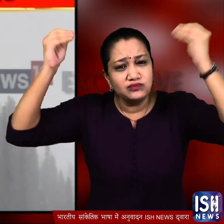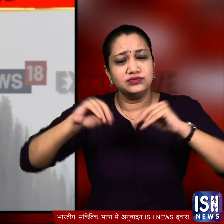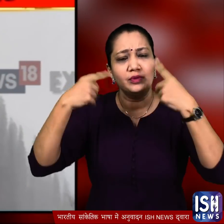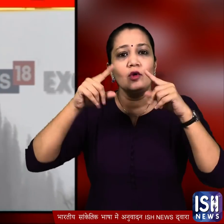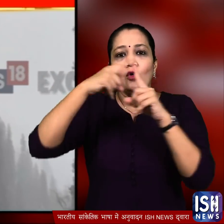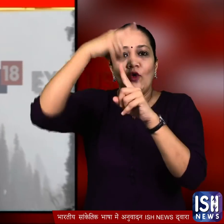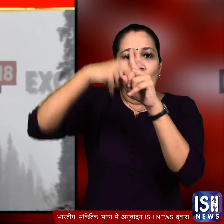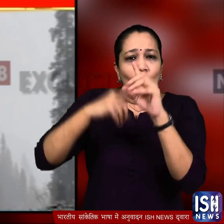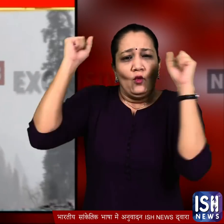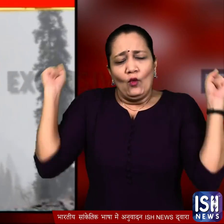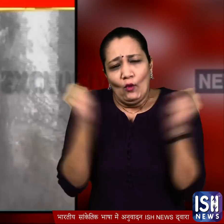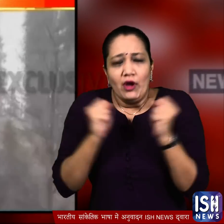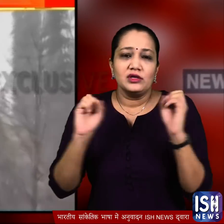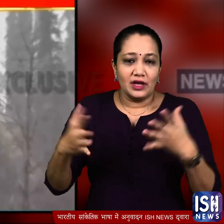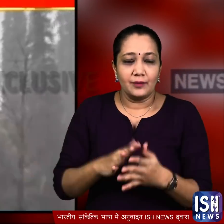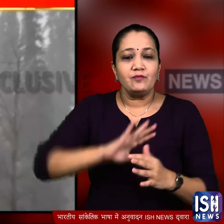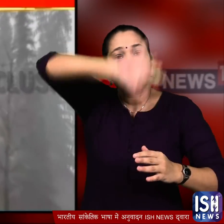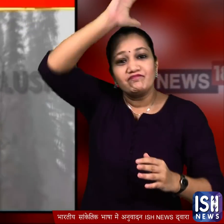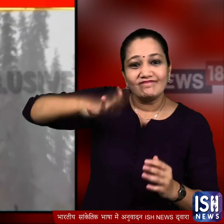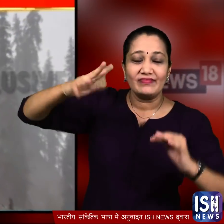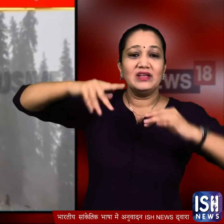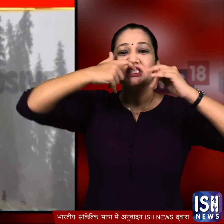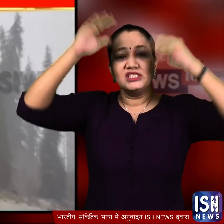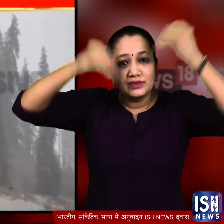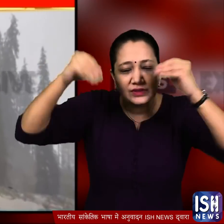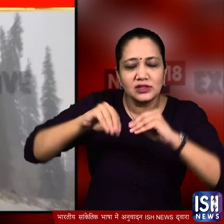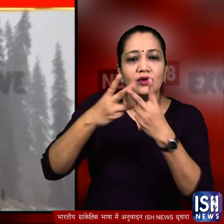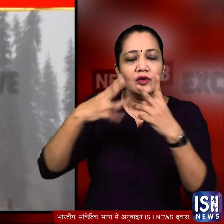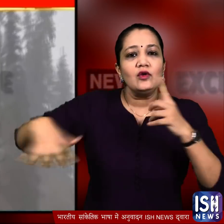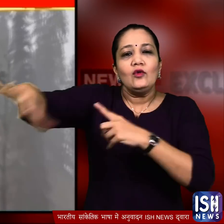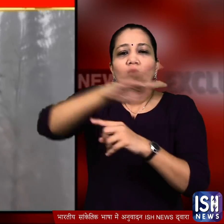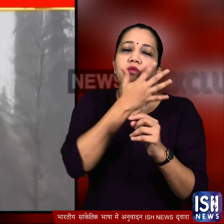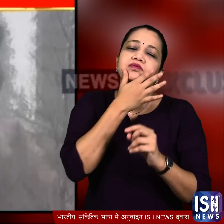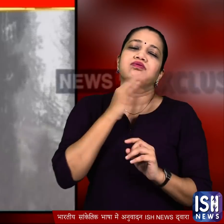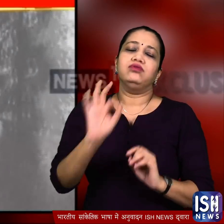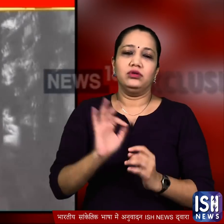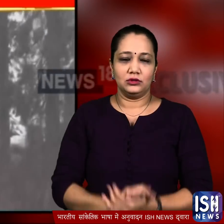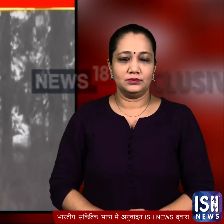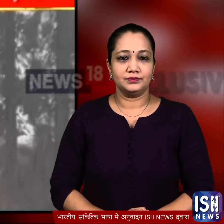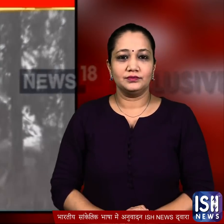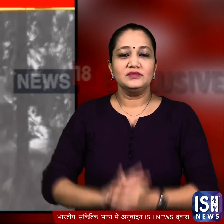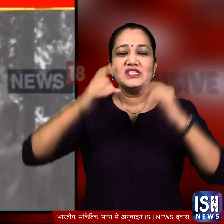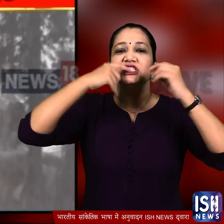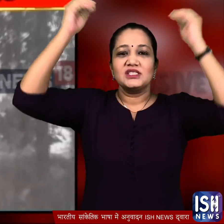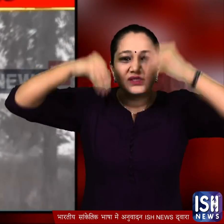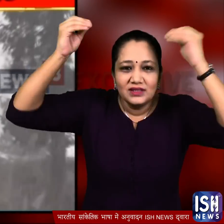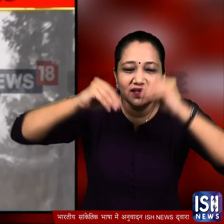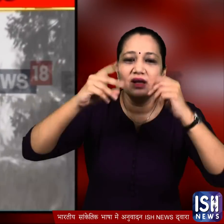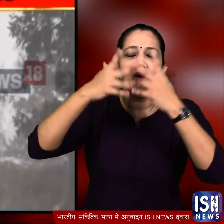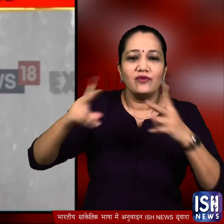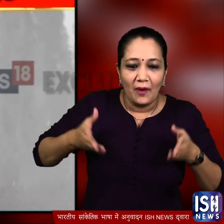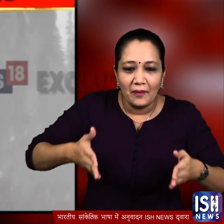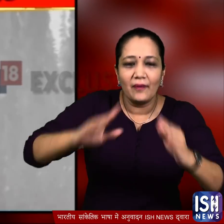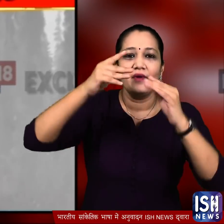होने से तापमान में गिरावट भी देखने को मिली। पहाड़ों के बीच हो रही बर्फबारी ने जगह की सुंदरता को और बढ़ा दिया। आसमान से गिर रही बर्फ